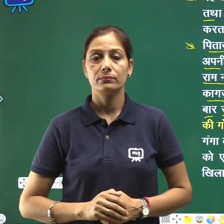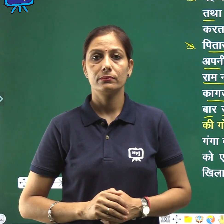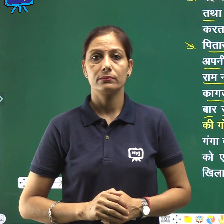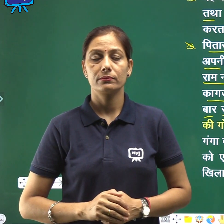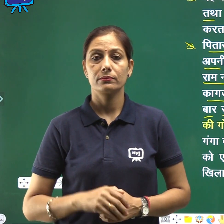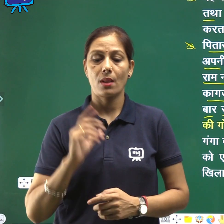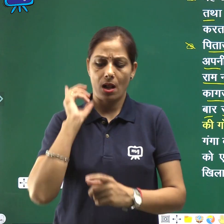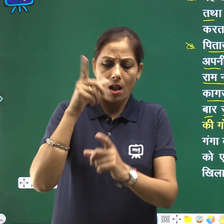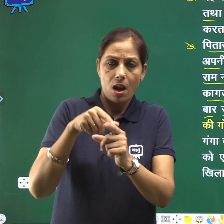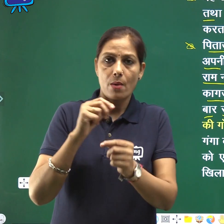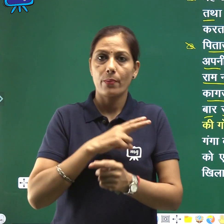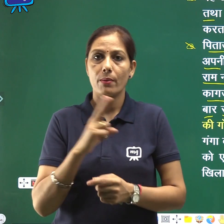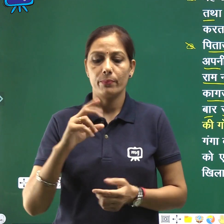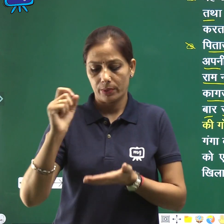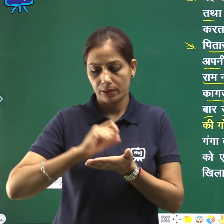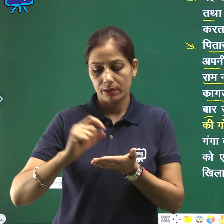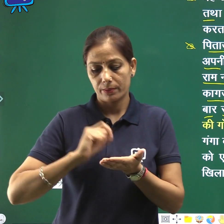राम नाम लिखकर